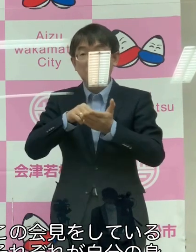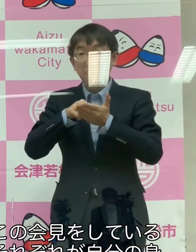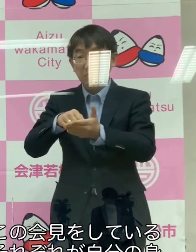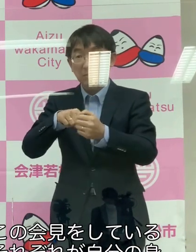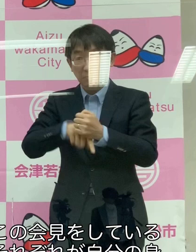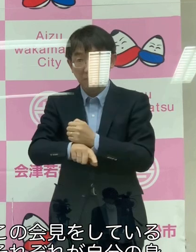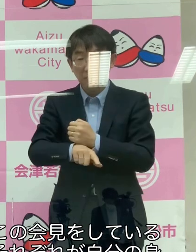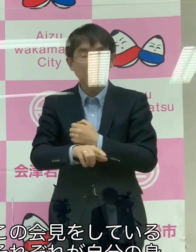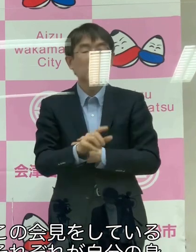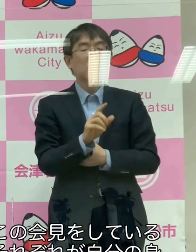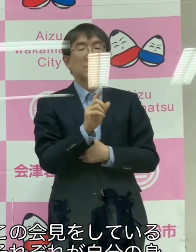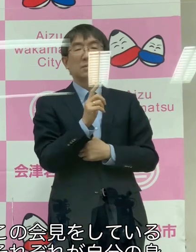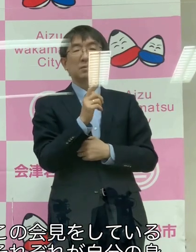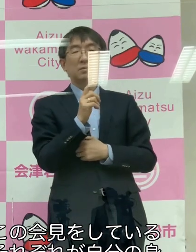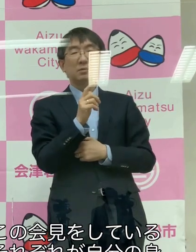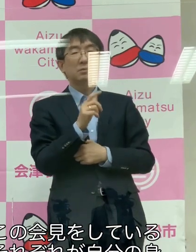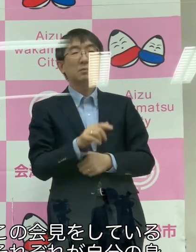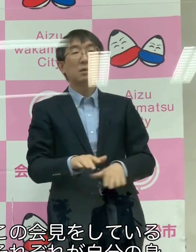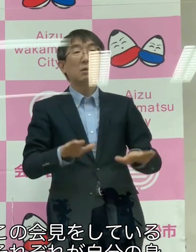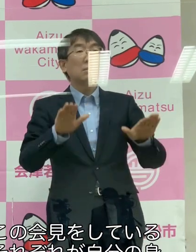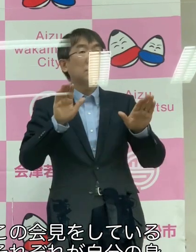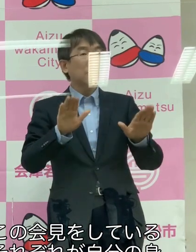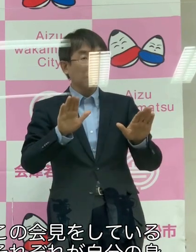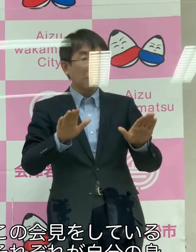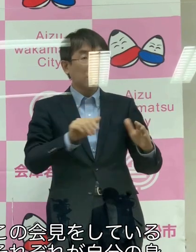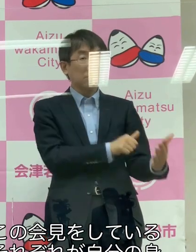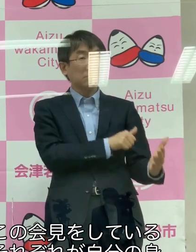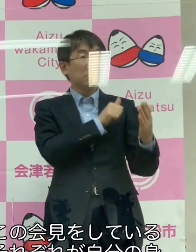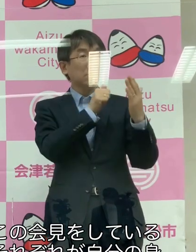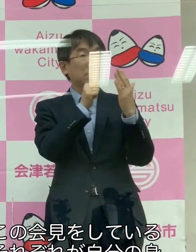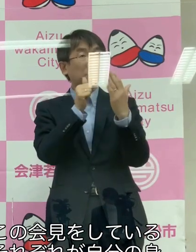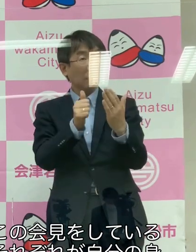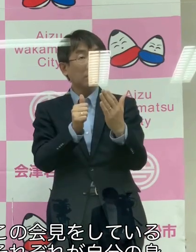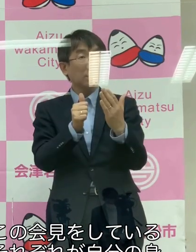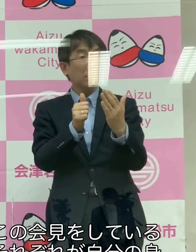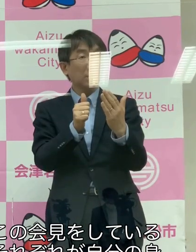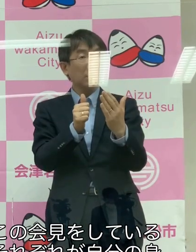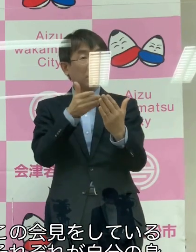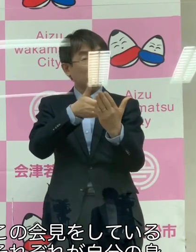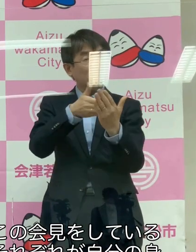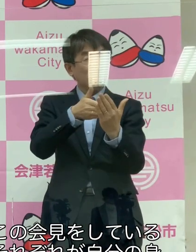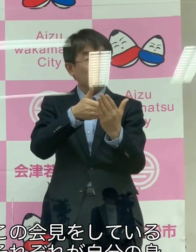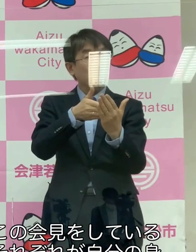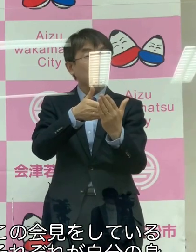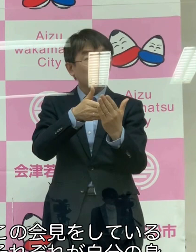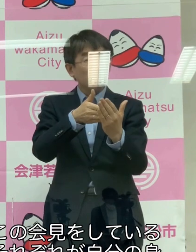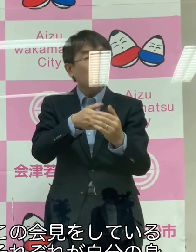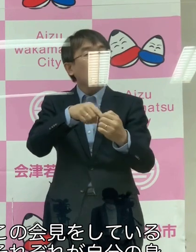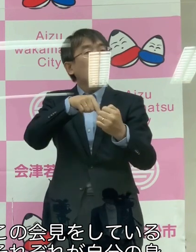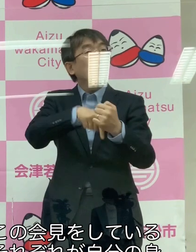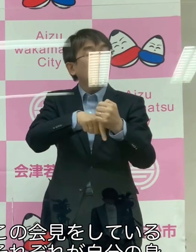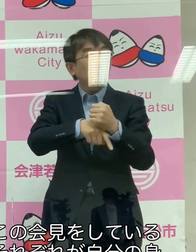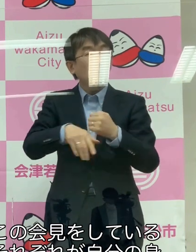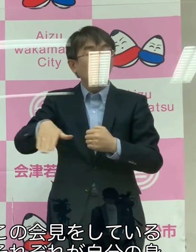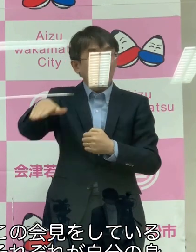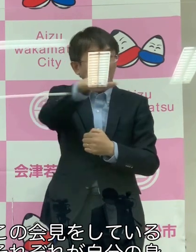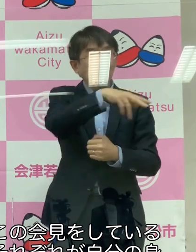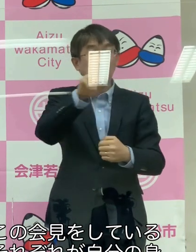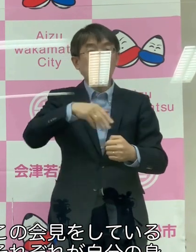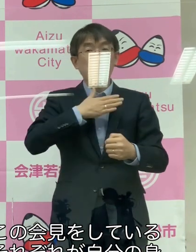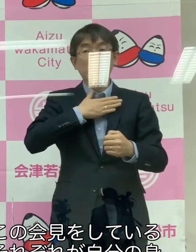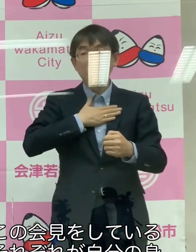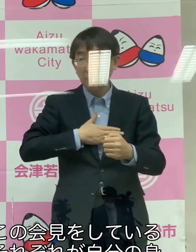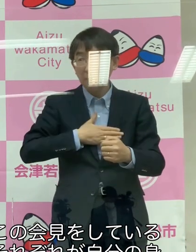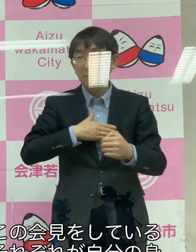会津若松市がこの会見をしているその意味をですね、ぜひ理 解していただいて、それぞれ